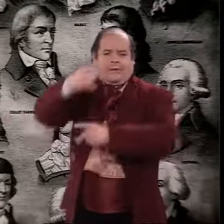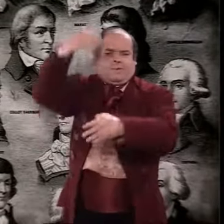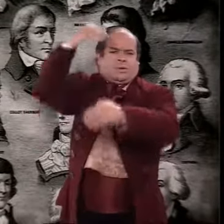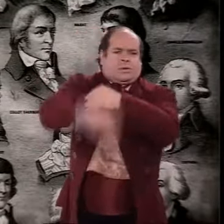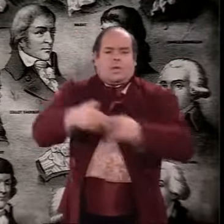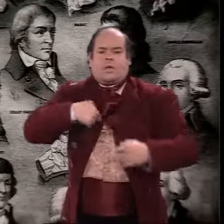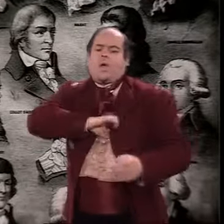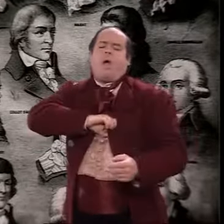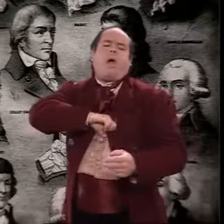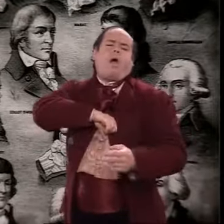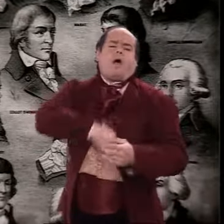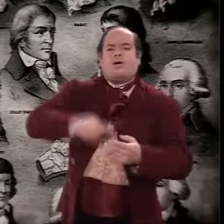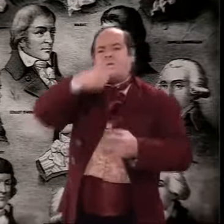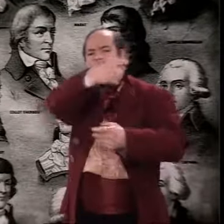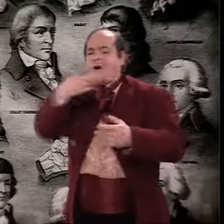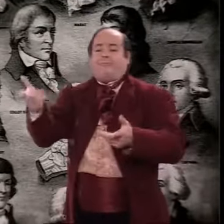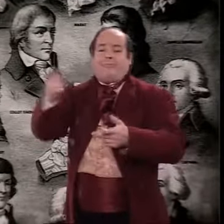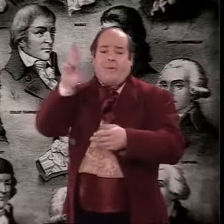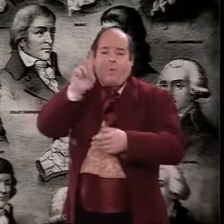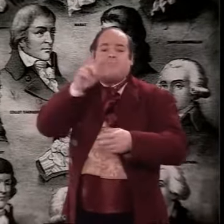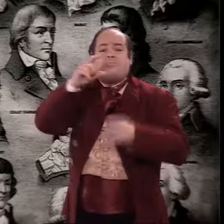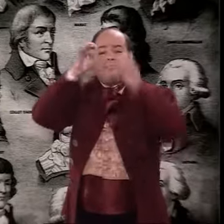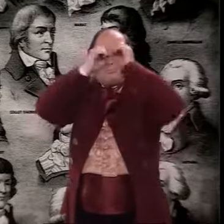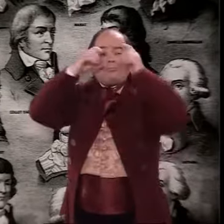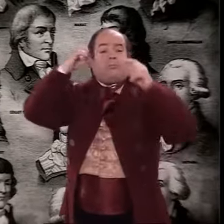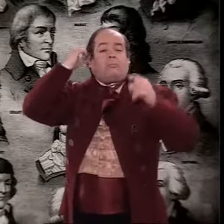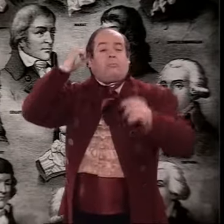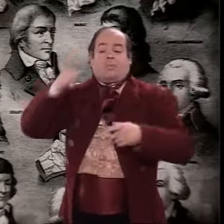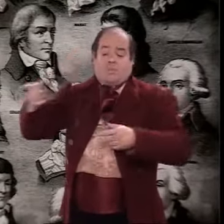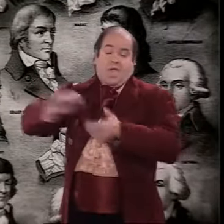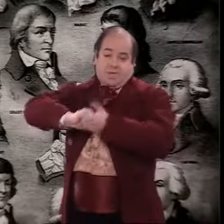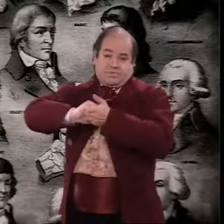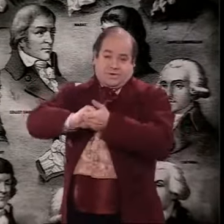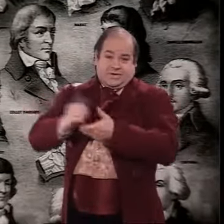patron, qui était resté fidèle à Robespierre jusqu'au dernier jour.